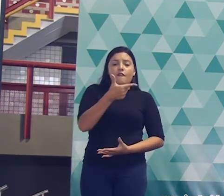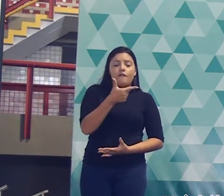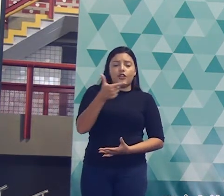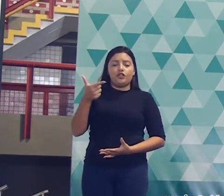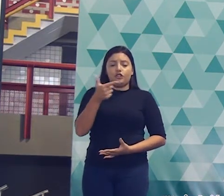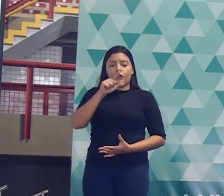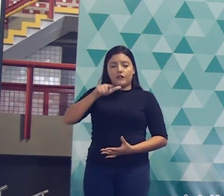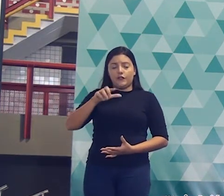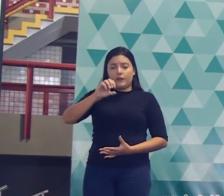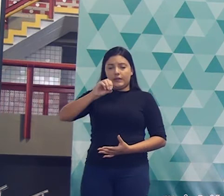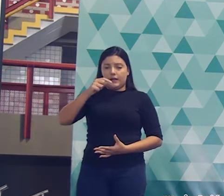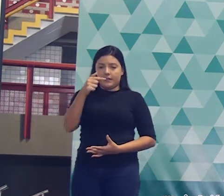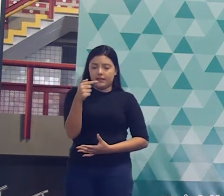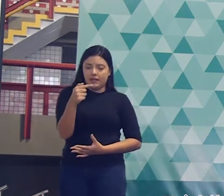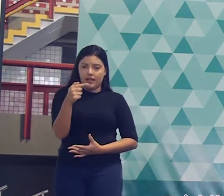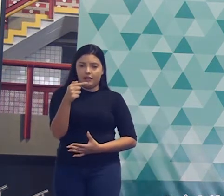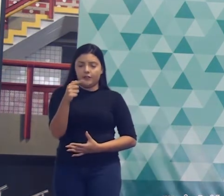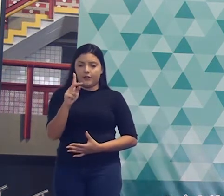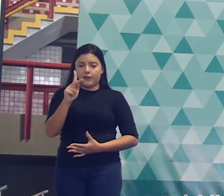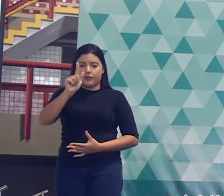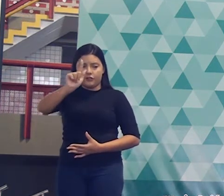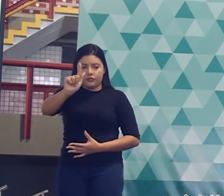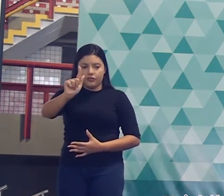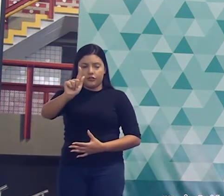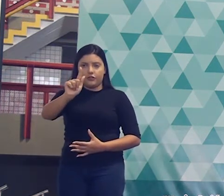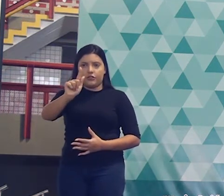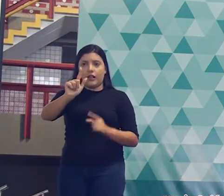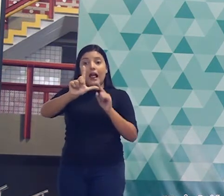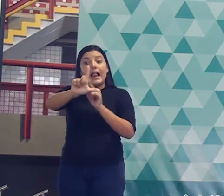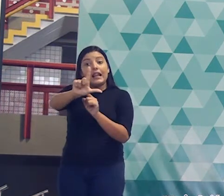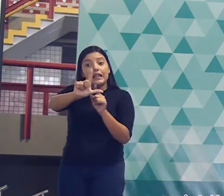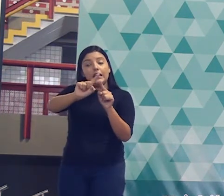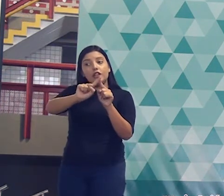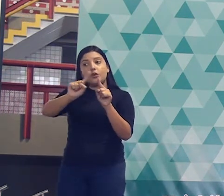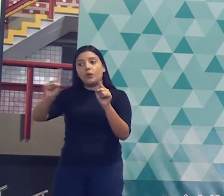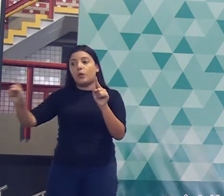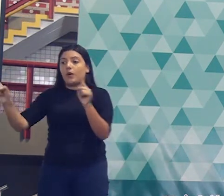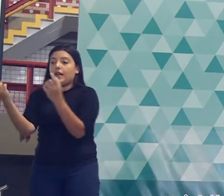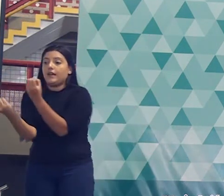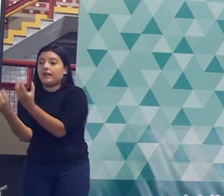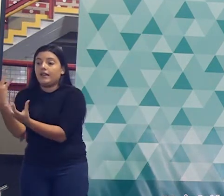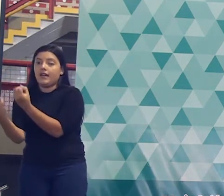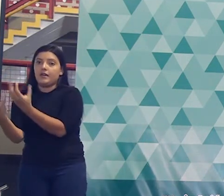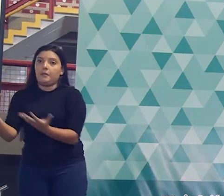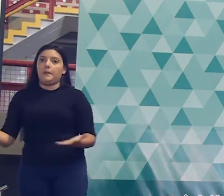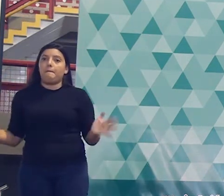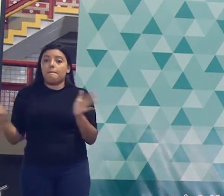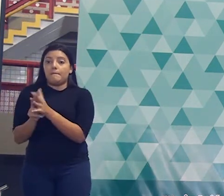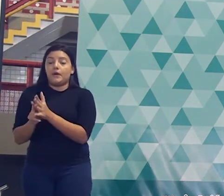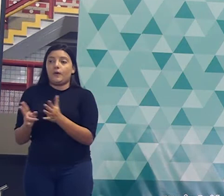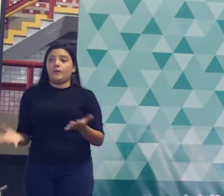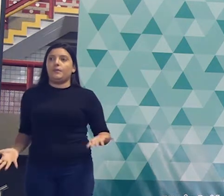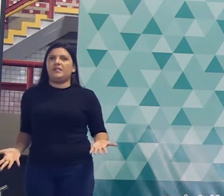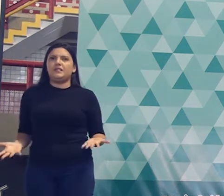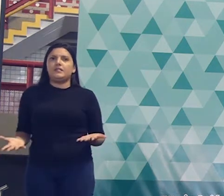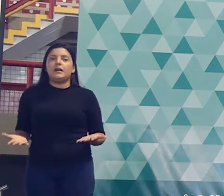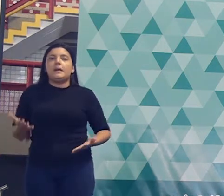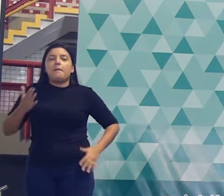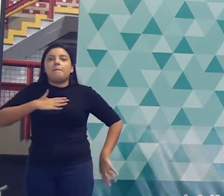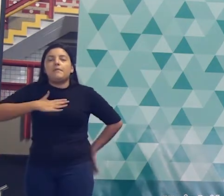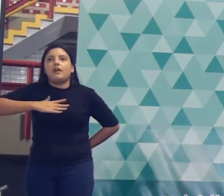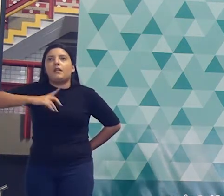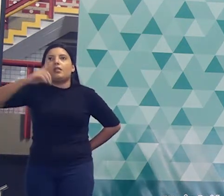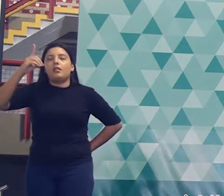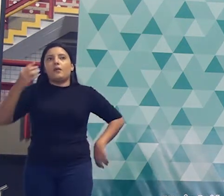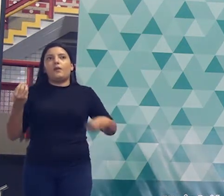22,7 kJ de energia por litro de combustível queimado. Beleza? Meu Deus, como é que eu vou